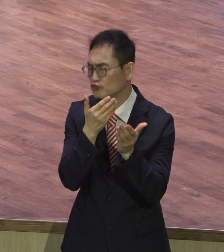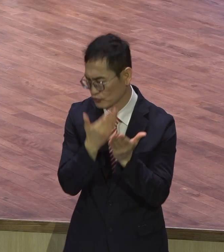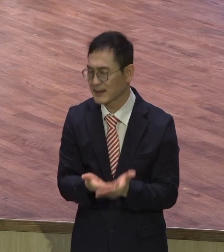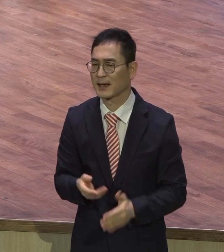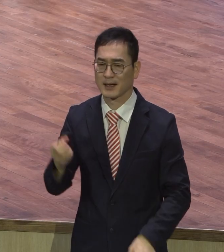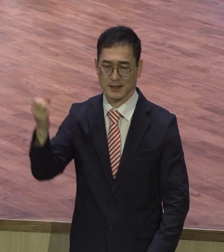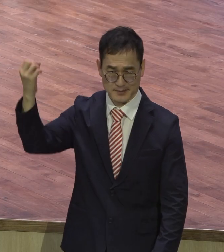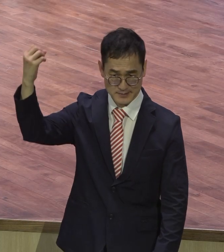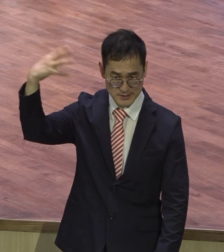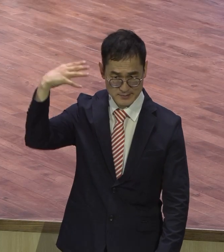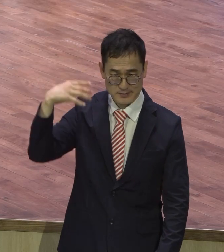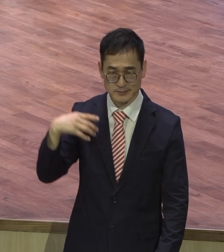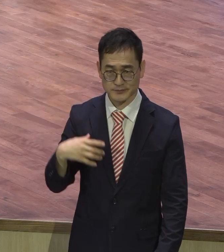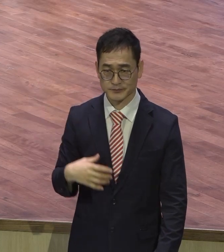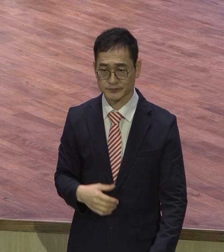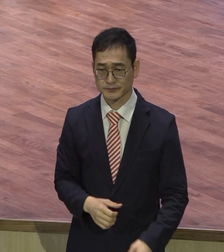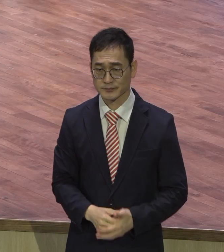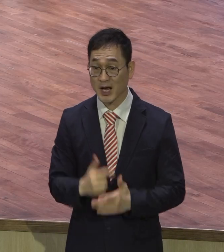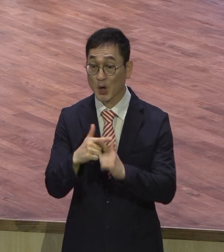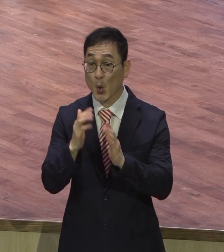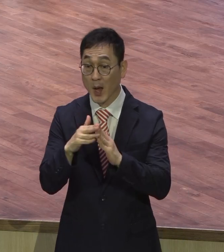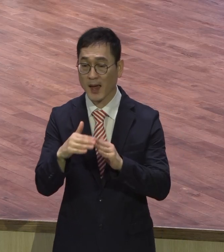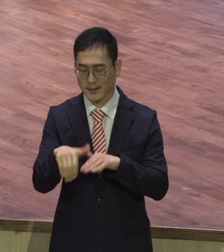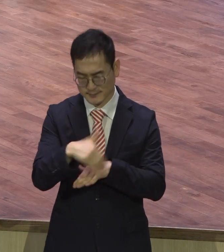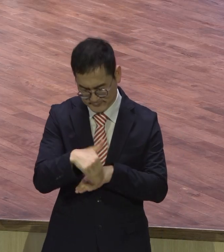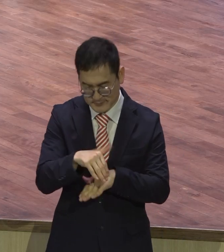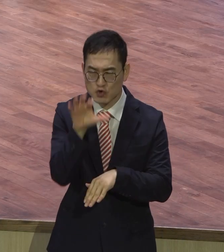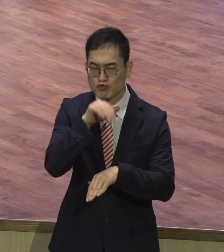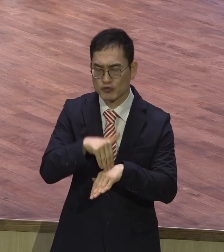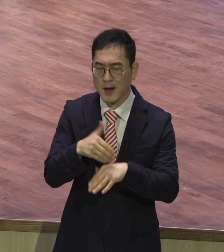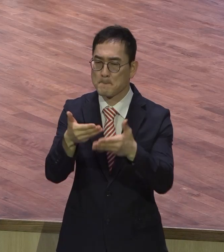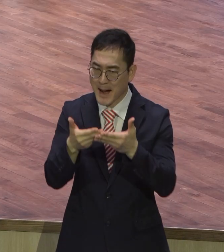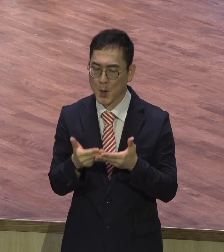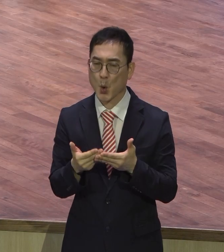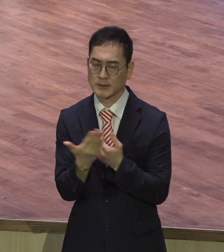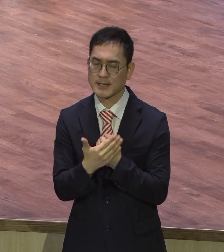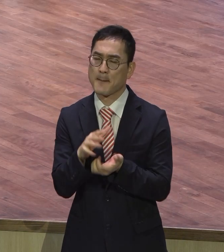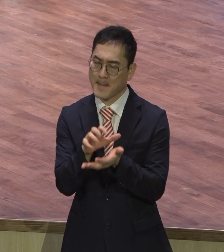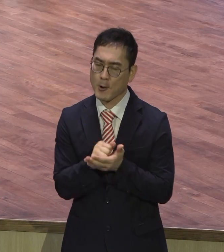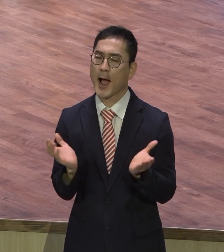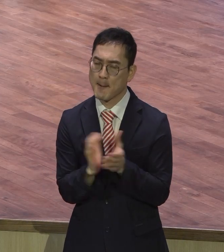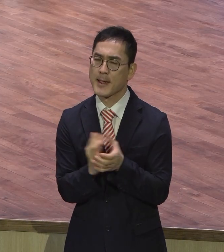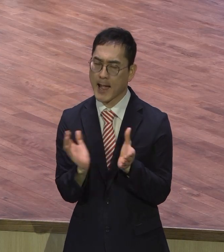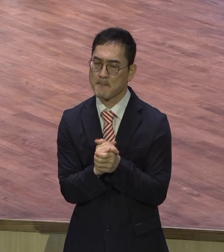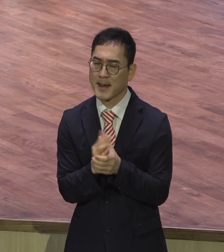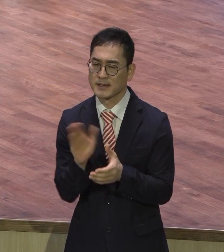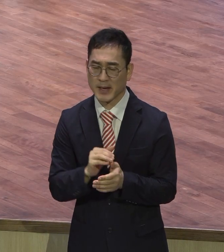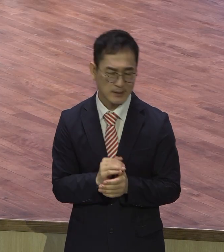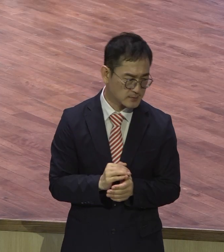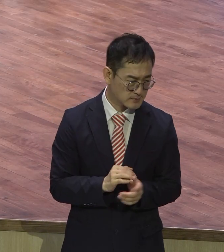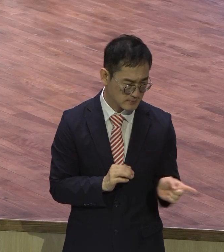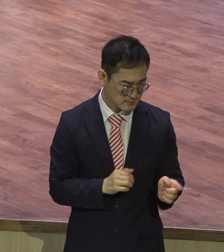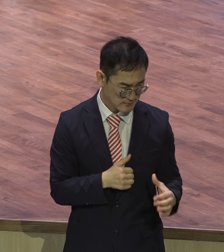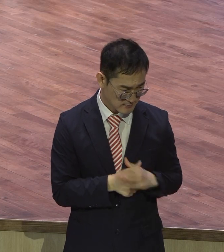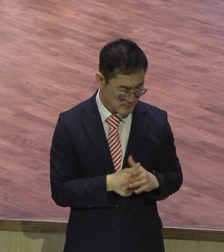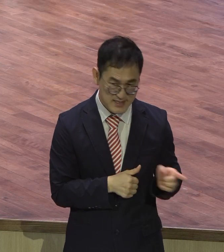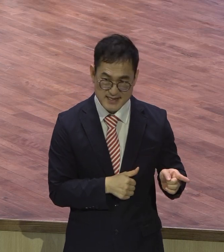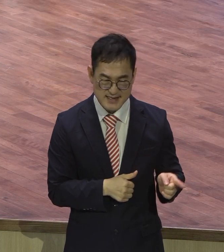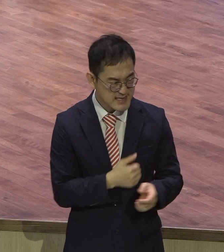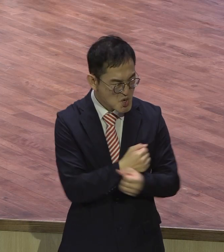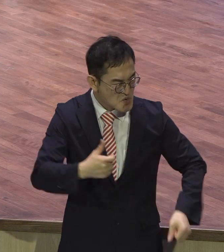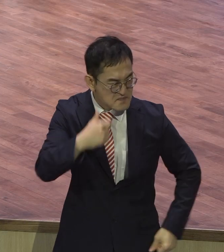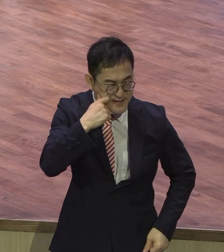다니면서도 훈련 받으면서도 은혜 받았다 하면서도 용서를 못해 나 저